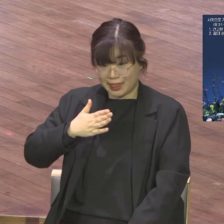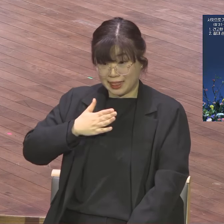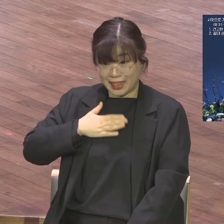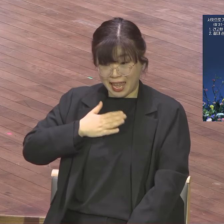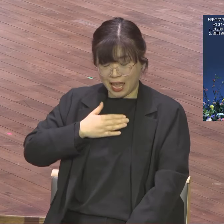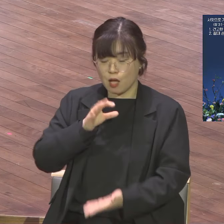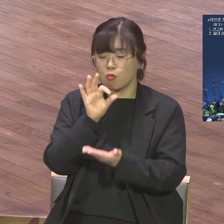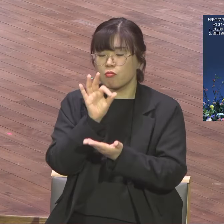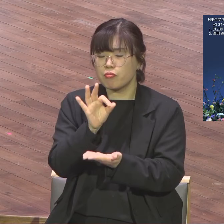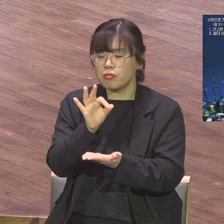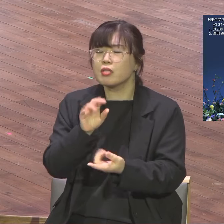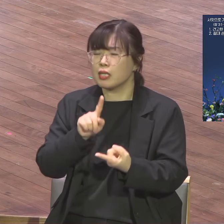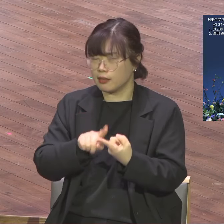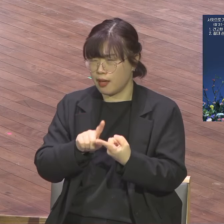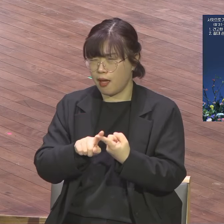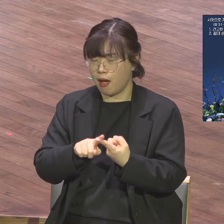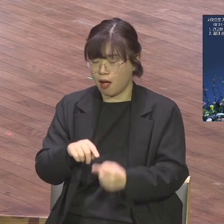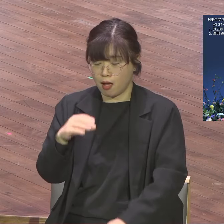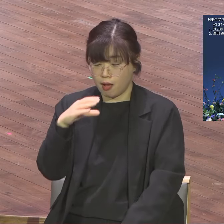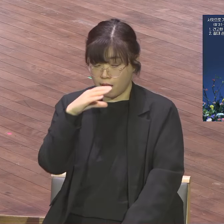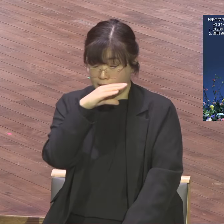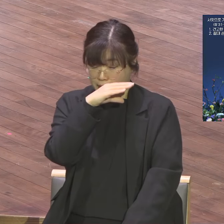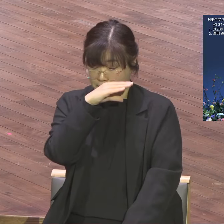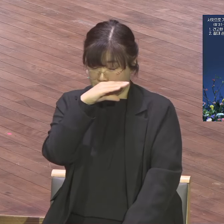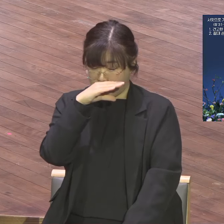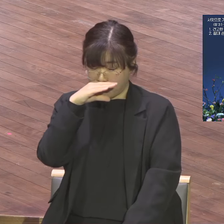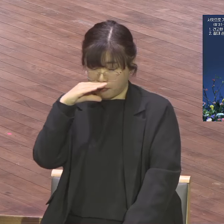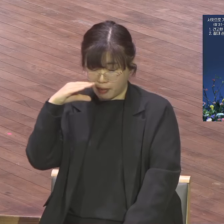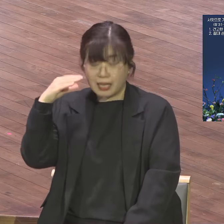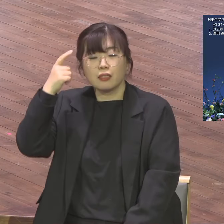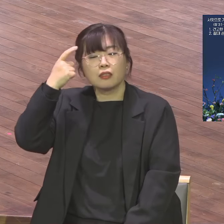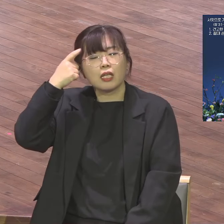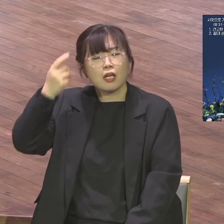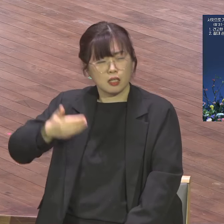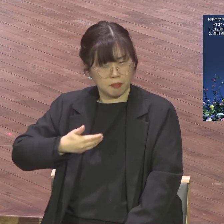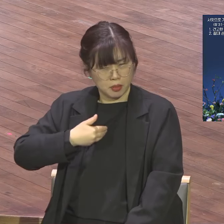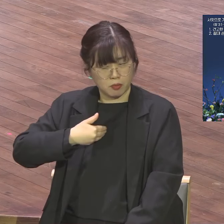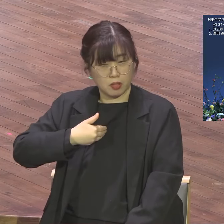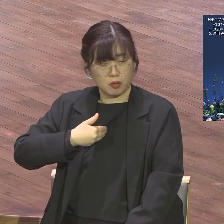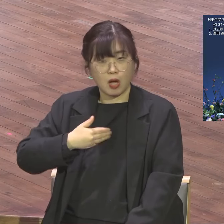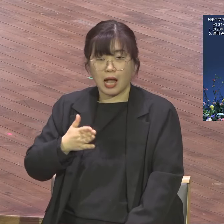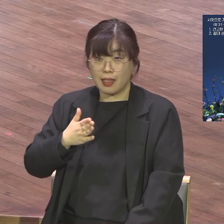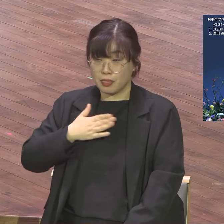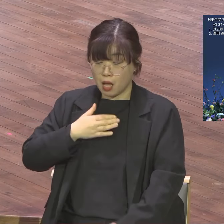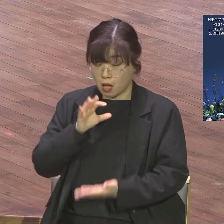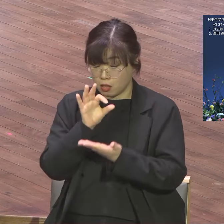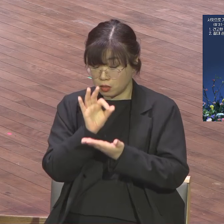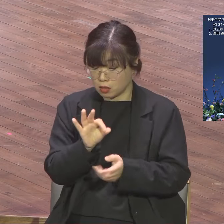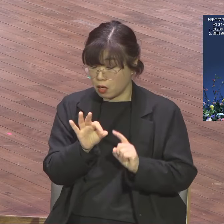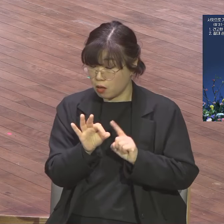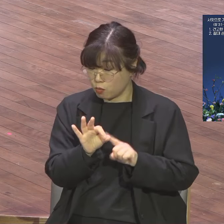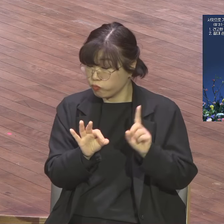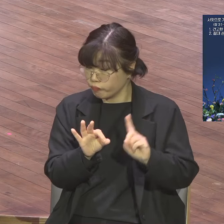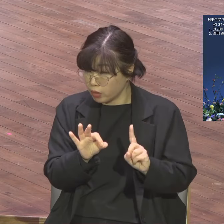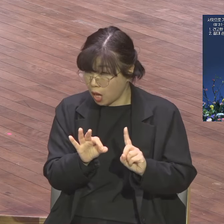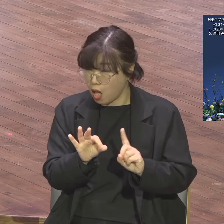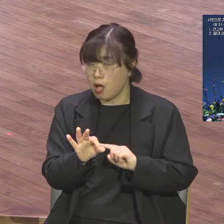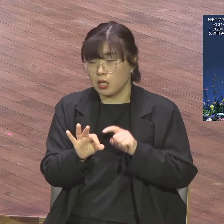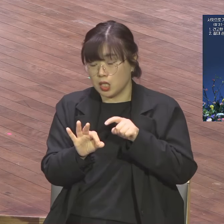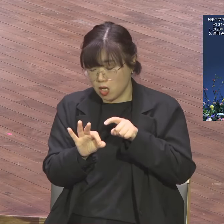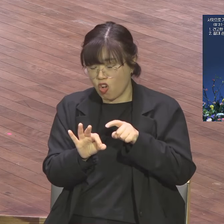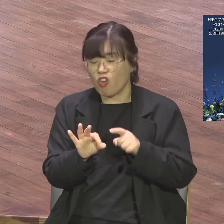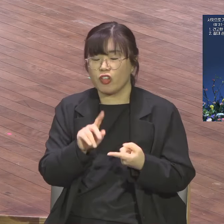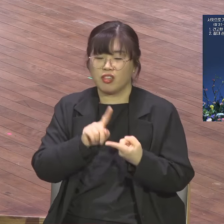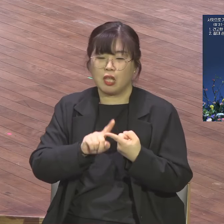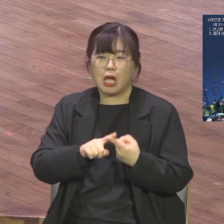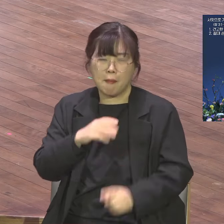개념, 올바른 관념을 가져라고 말씀하고 있어요. 지금 물질. 많은 사람들이요